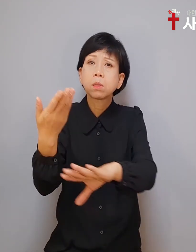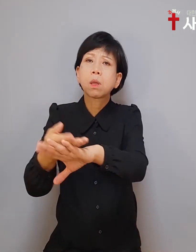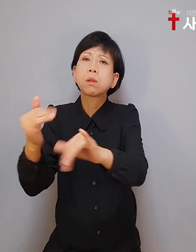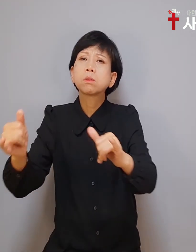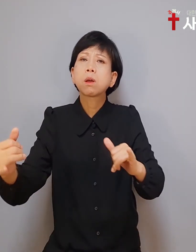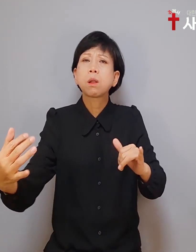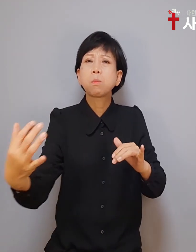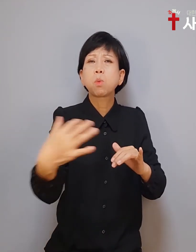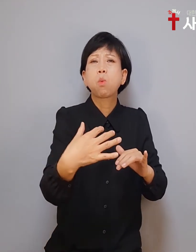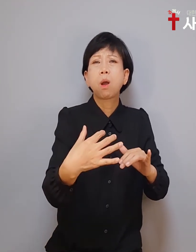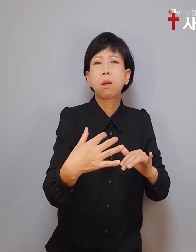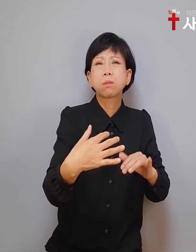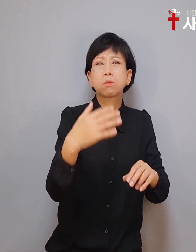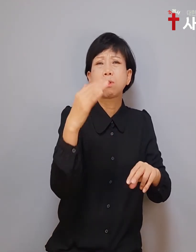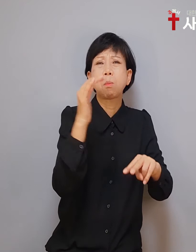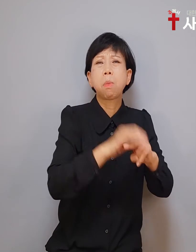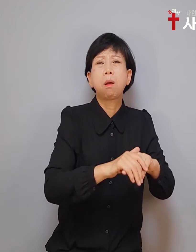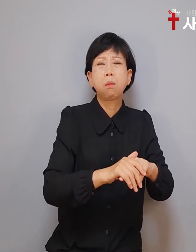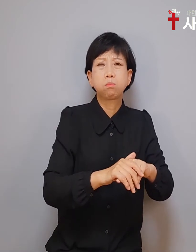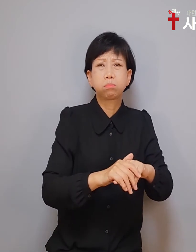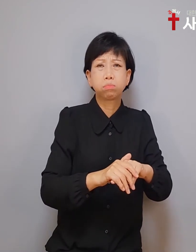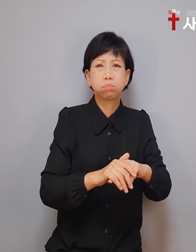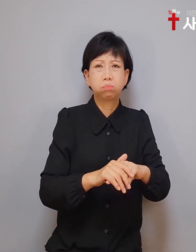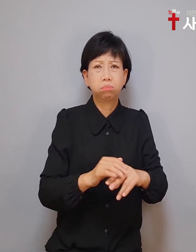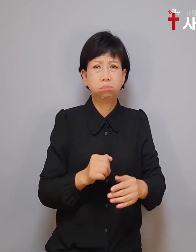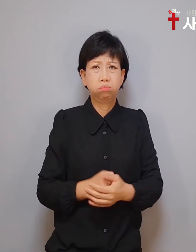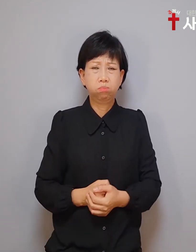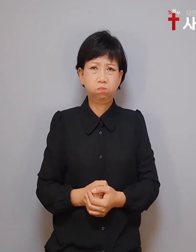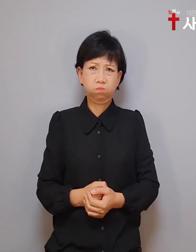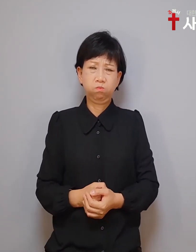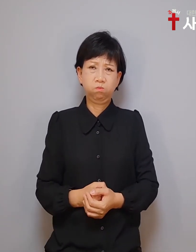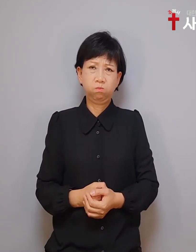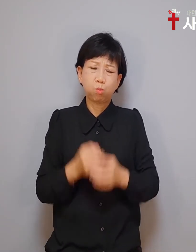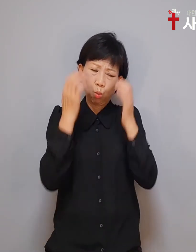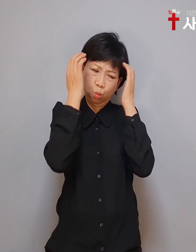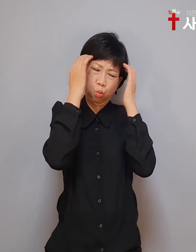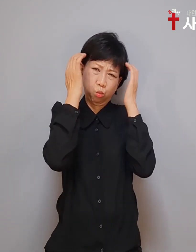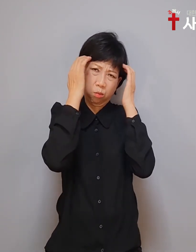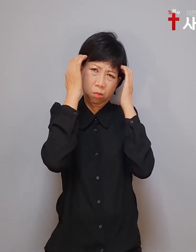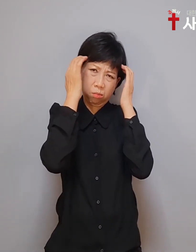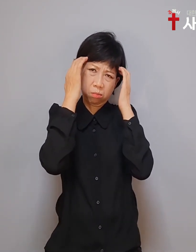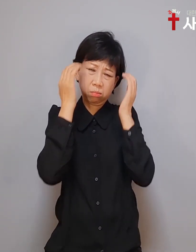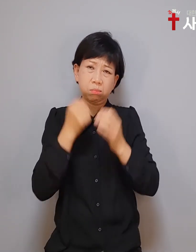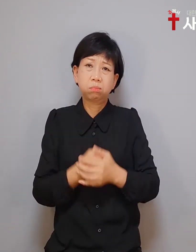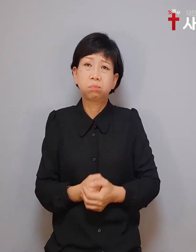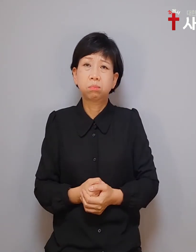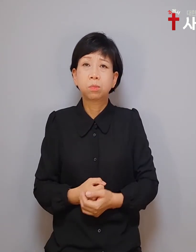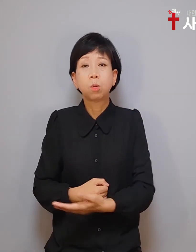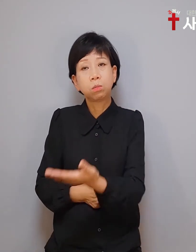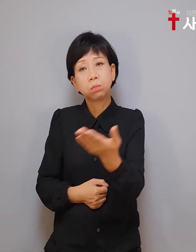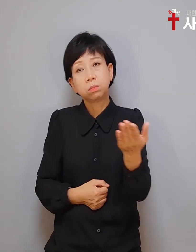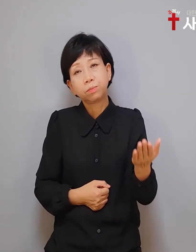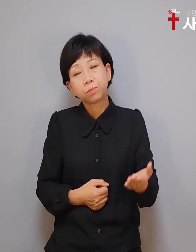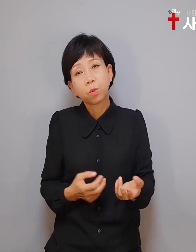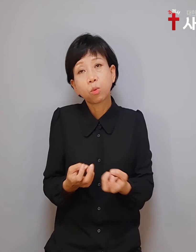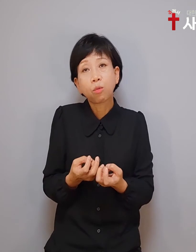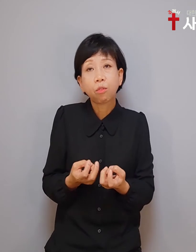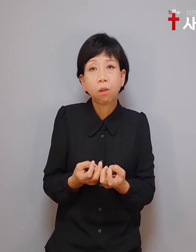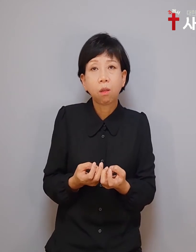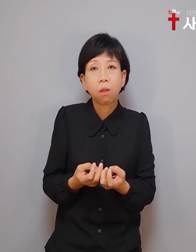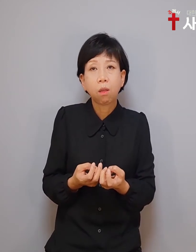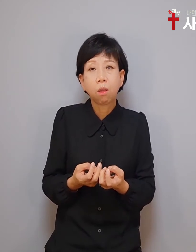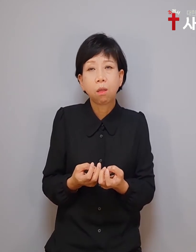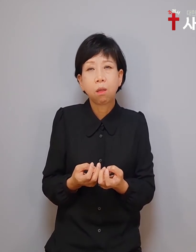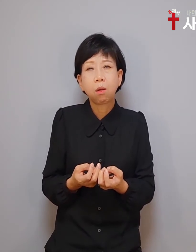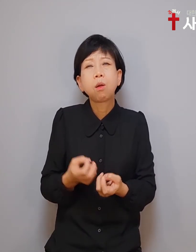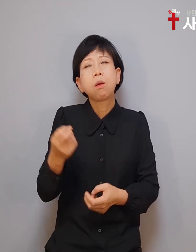하나님이 은혜 주셔서 거부가 됐는데 고난이 찾아오는 거죠. 여러분, 그럴 때 어떻게 해야 되겠어요? 또 우물을 파는